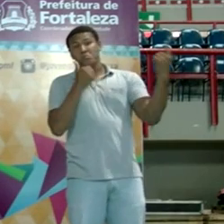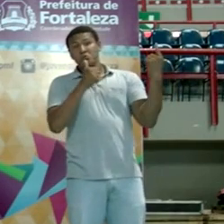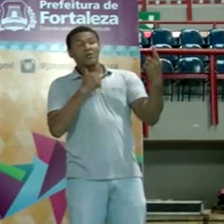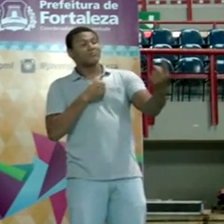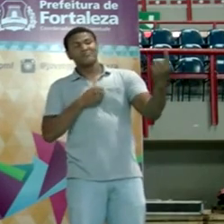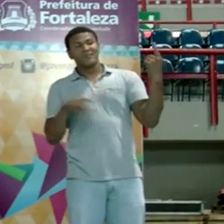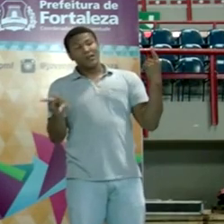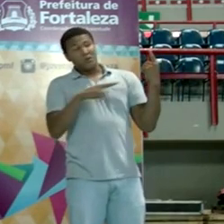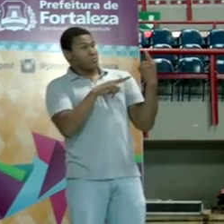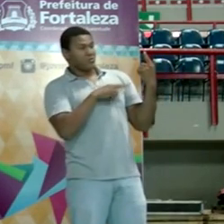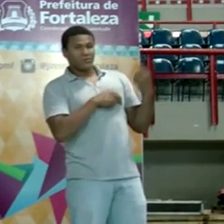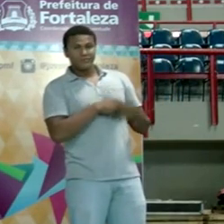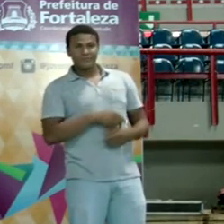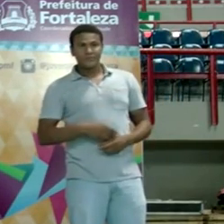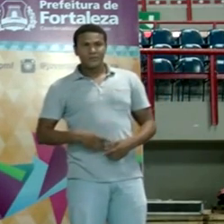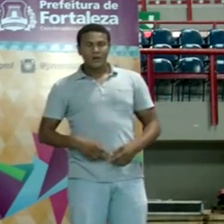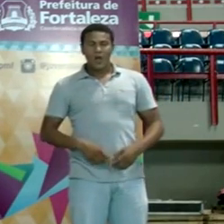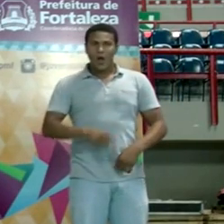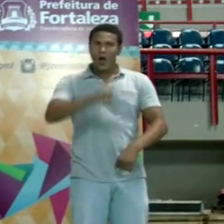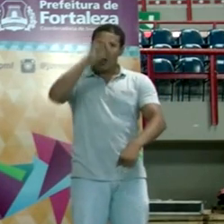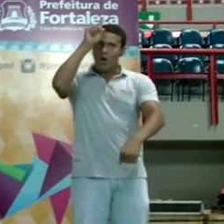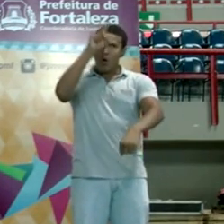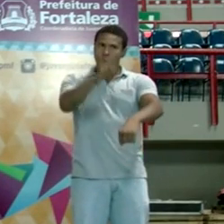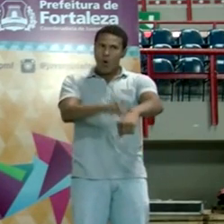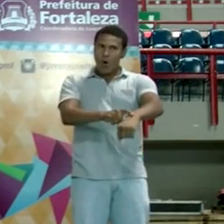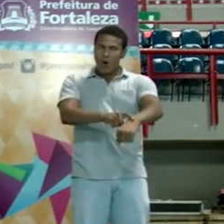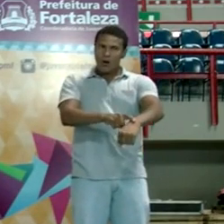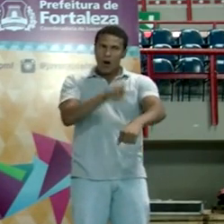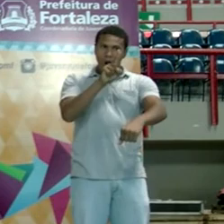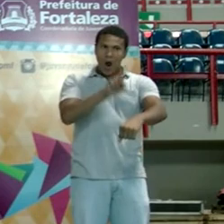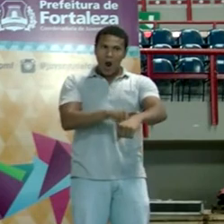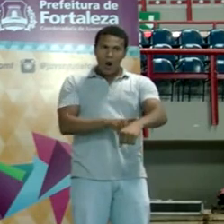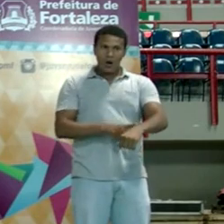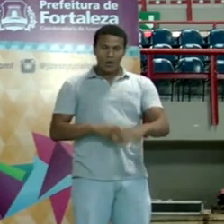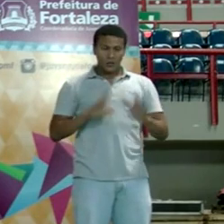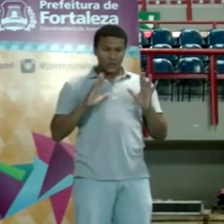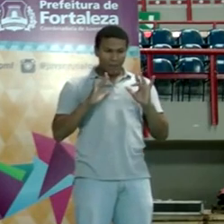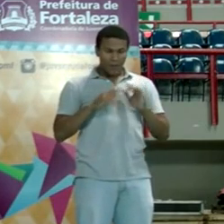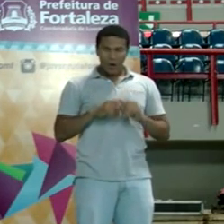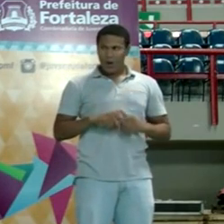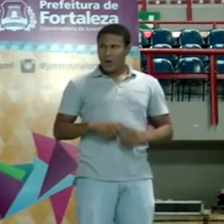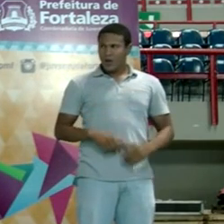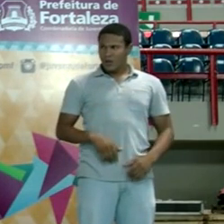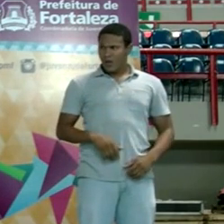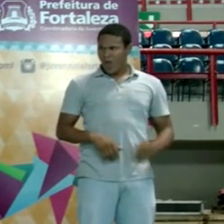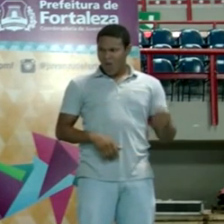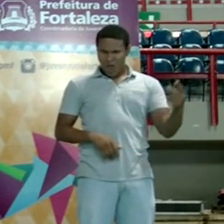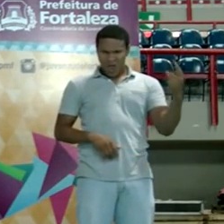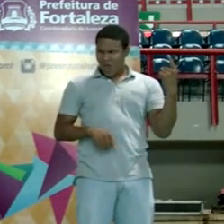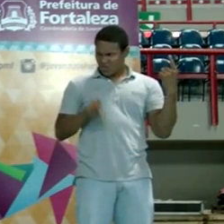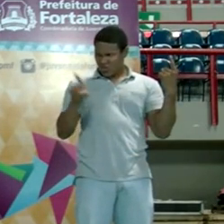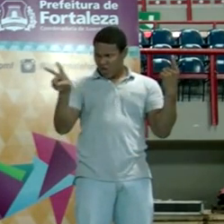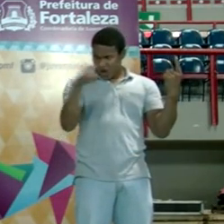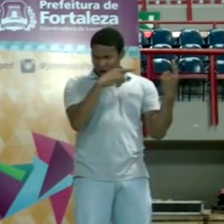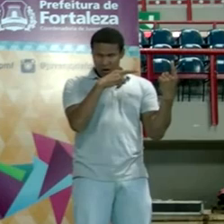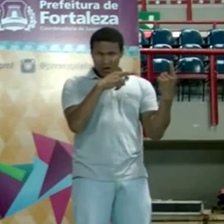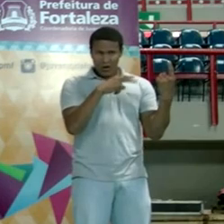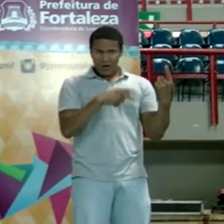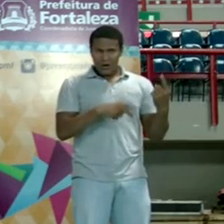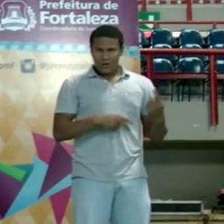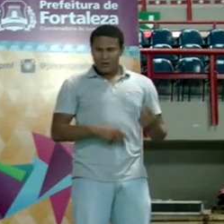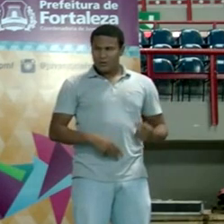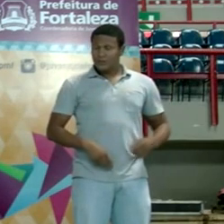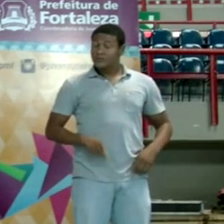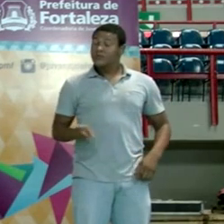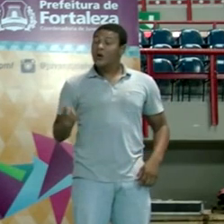bem. Rapaz, na hora que a namorada viu que a outra passou, a namorada disse assim, o que você